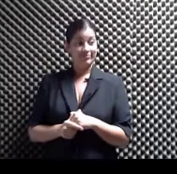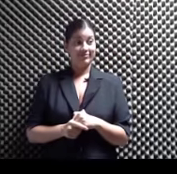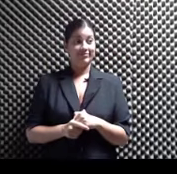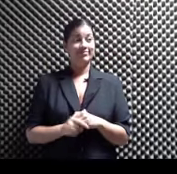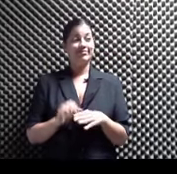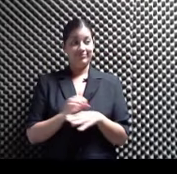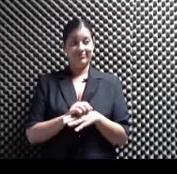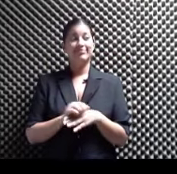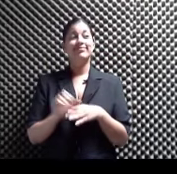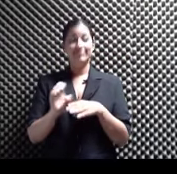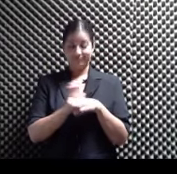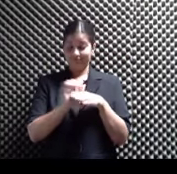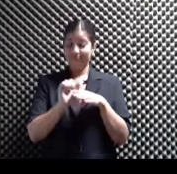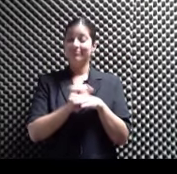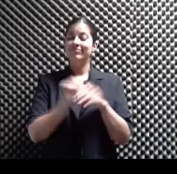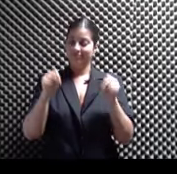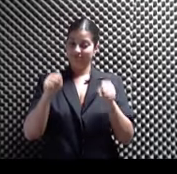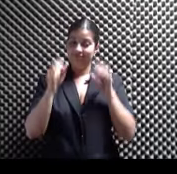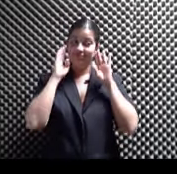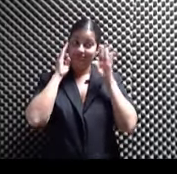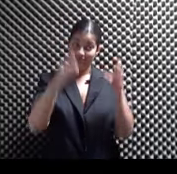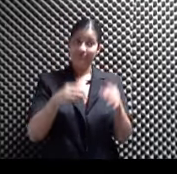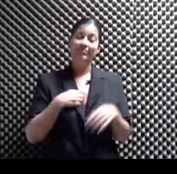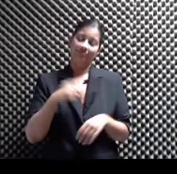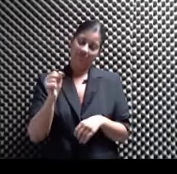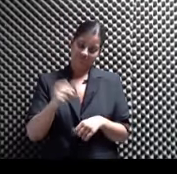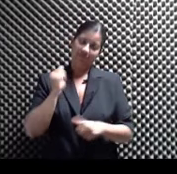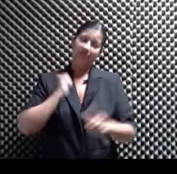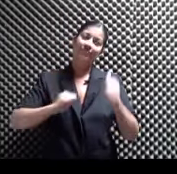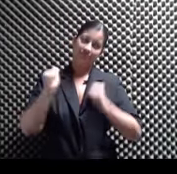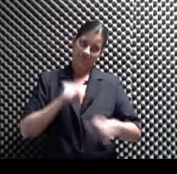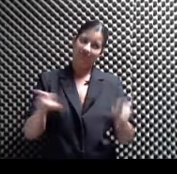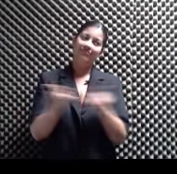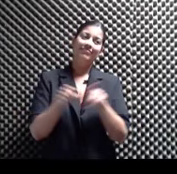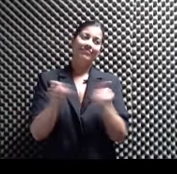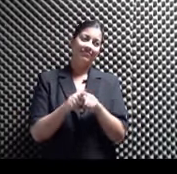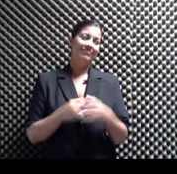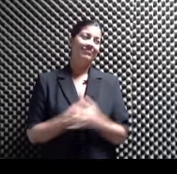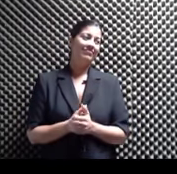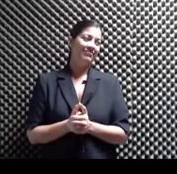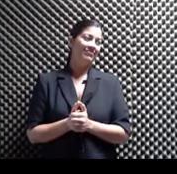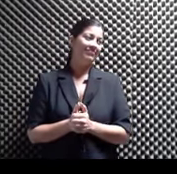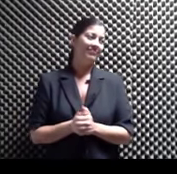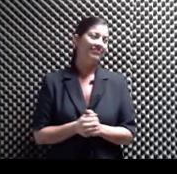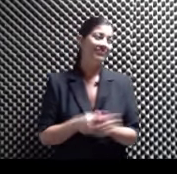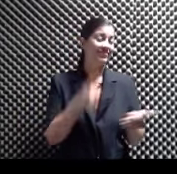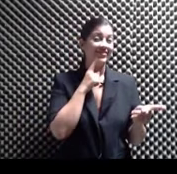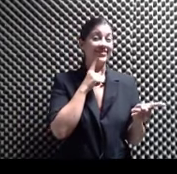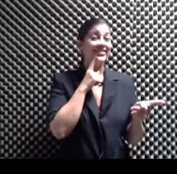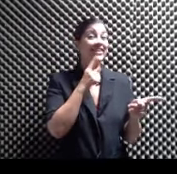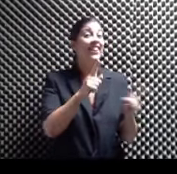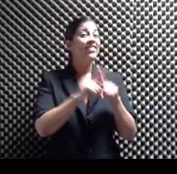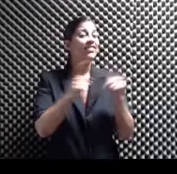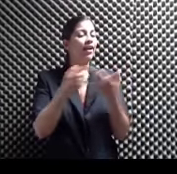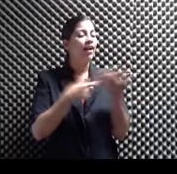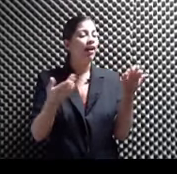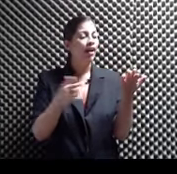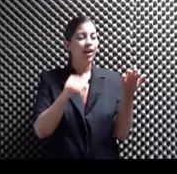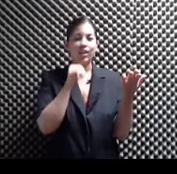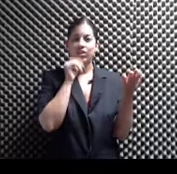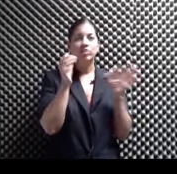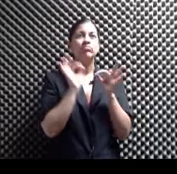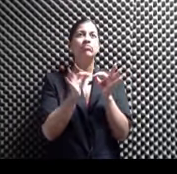hiciste tu estudio de personaje? Muchacho. Ahí me vas a actuar también, ahí no venga a traducir neutra. No, créeme. La diferencia acá es esa. O sea, no